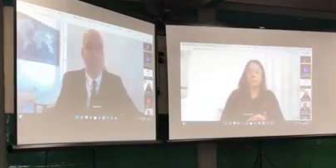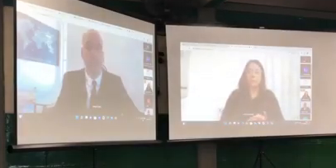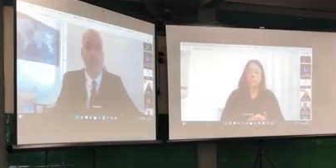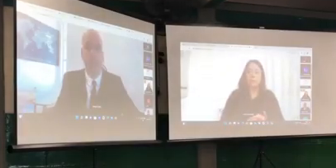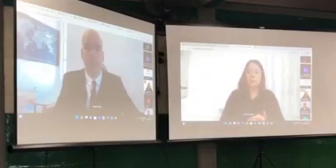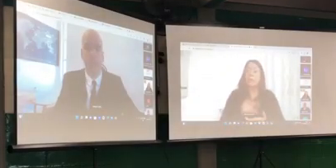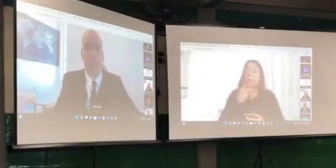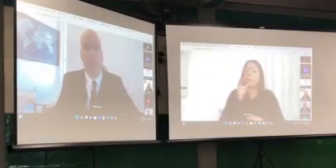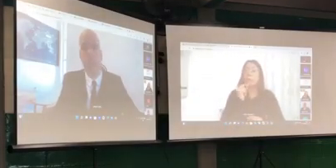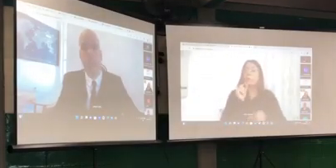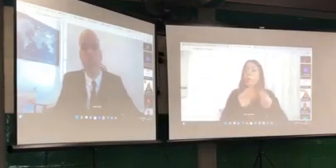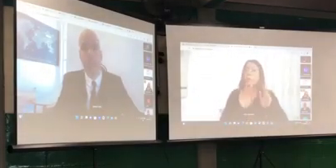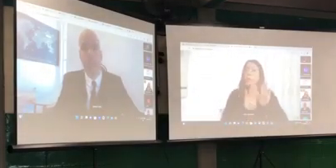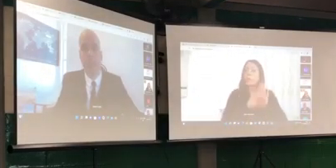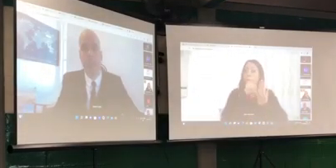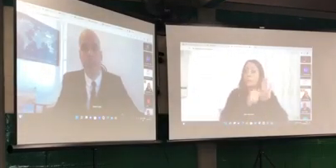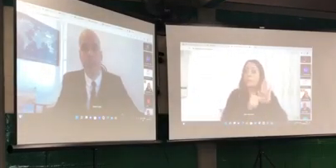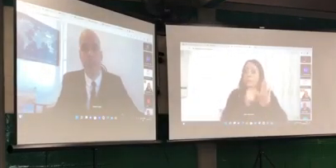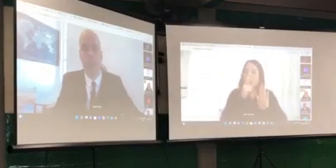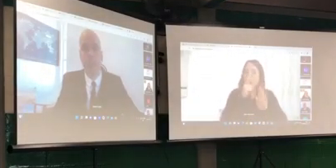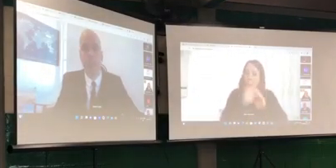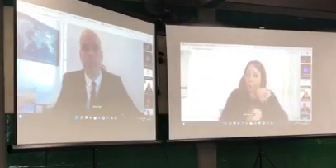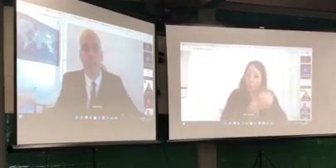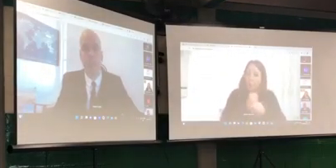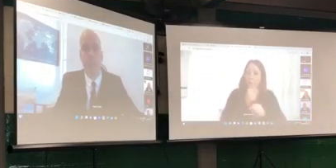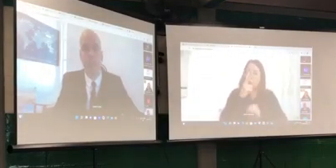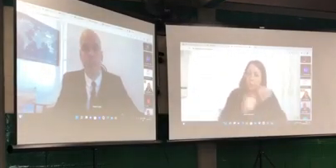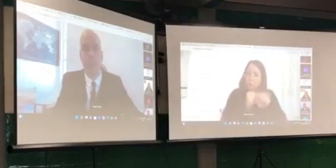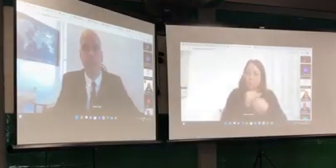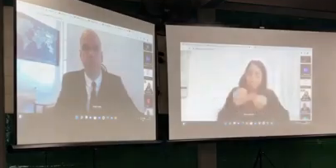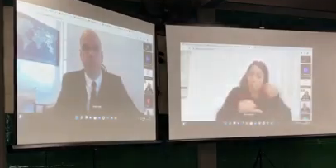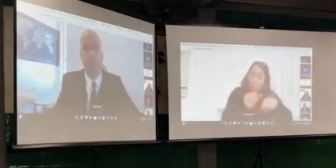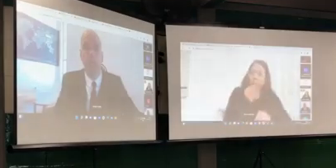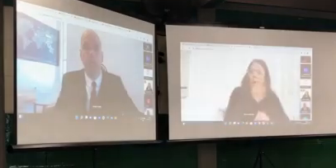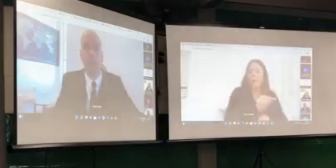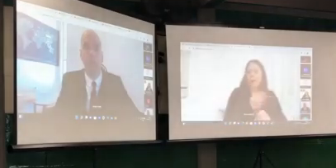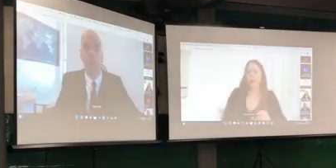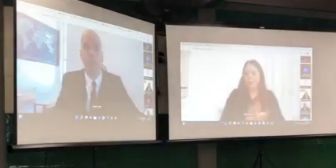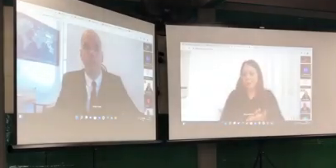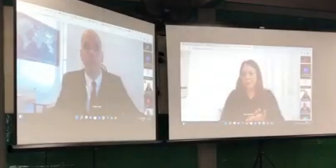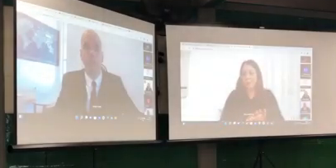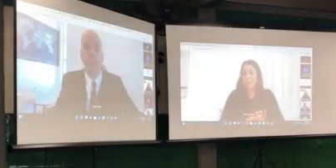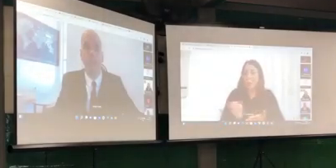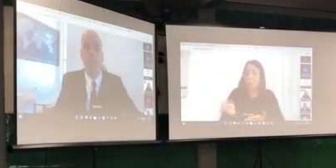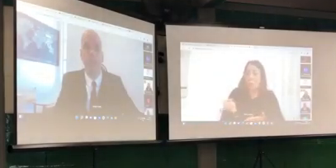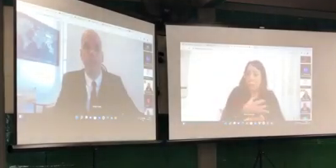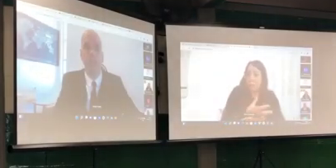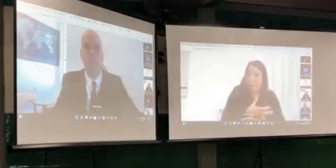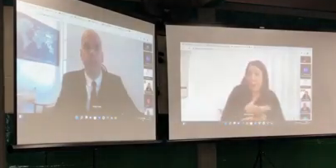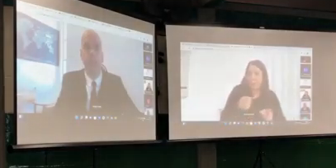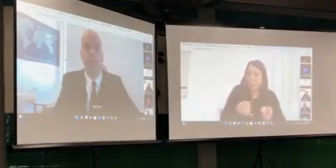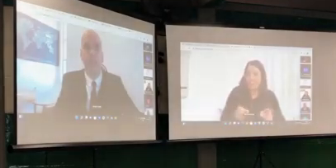referentes ao benefício. E a cada 2 anos precisa renovar. Né? A novidade também agora é que se ela